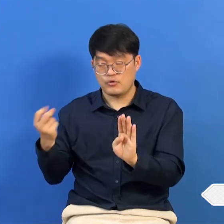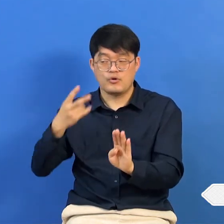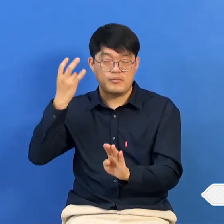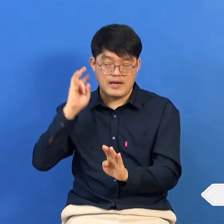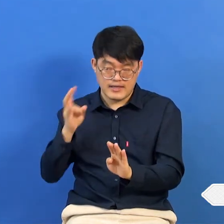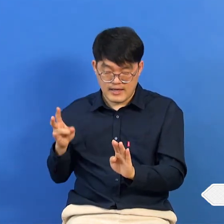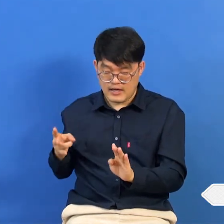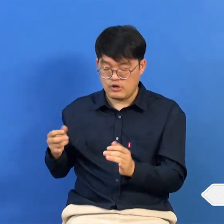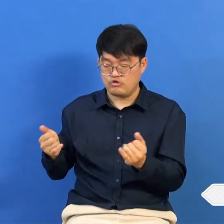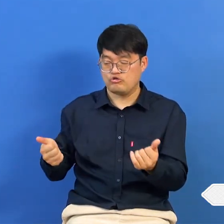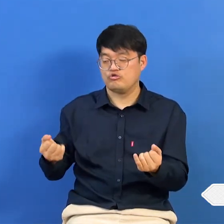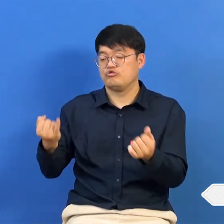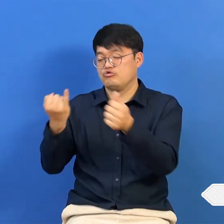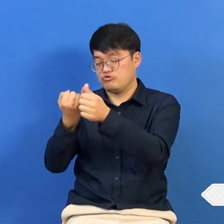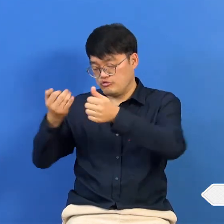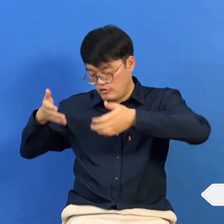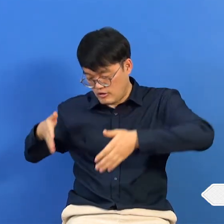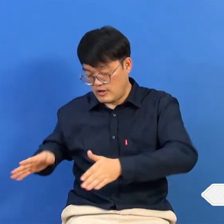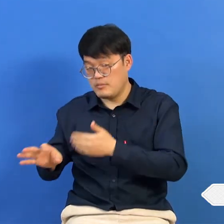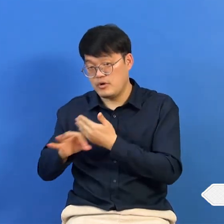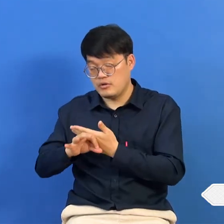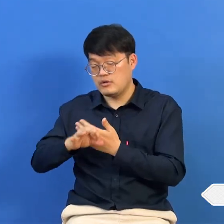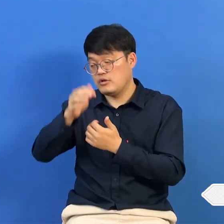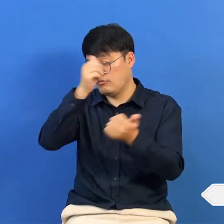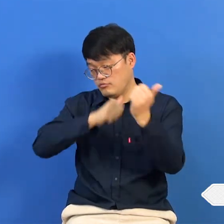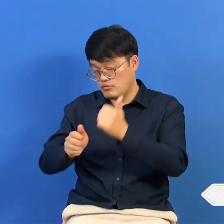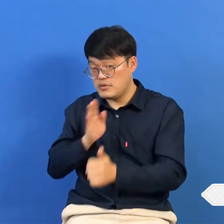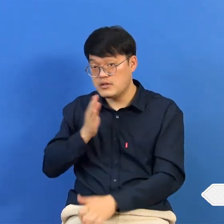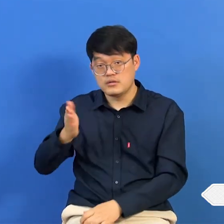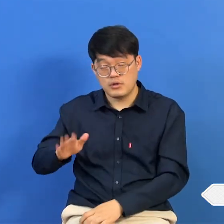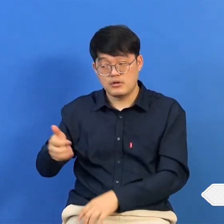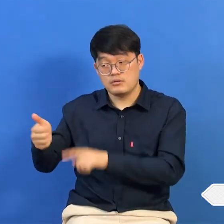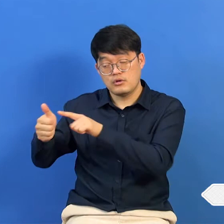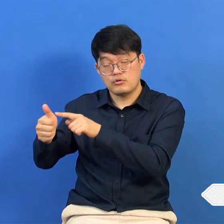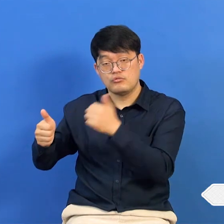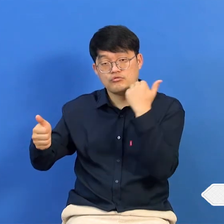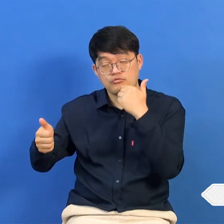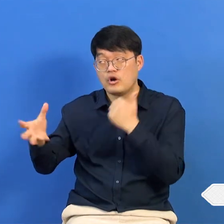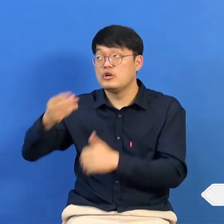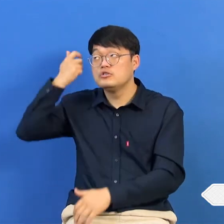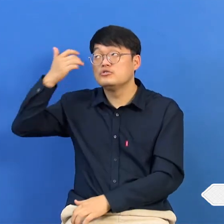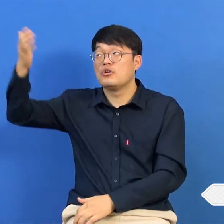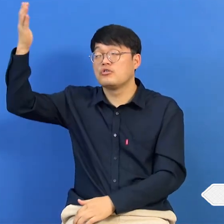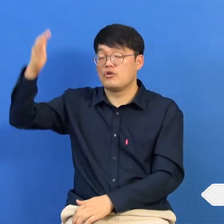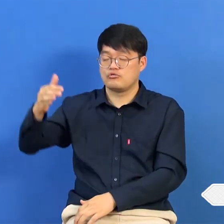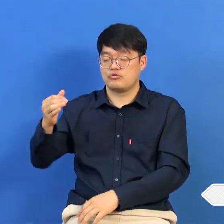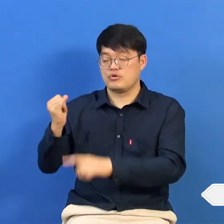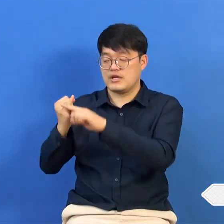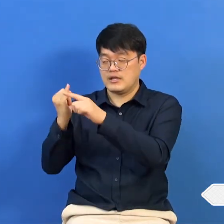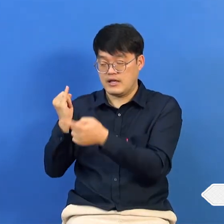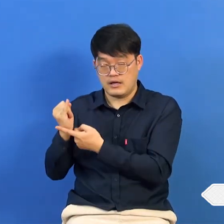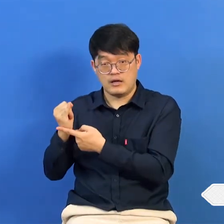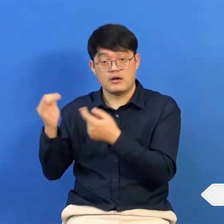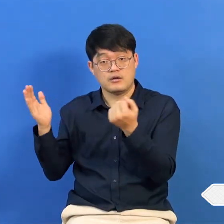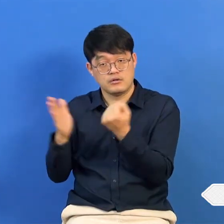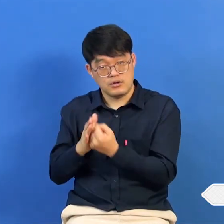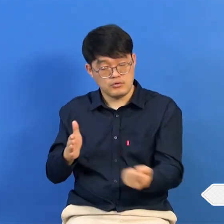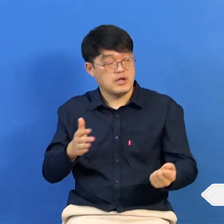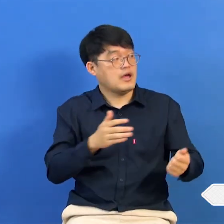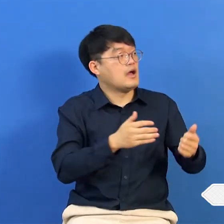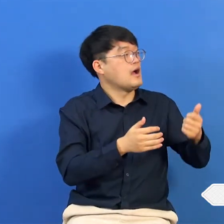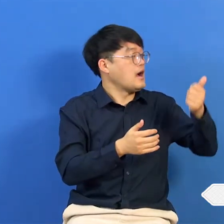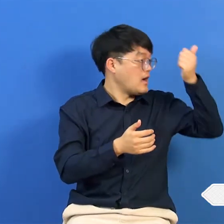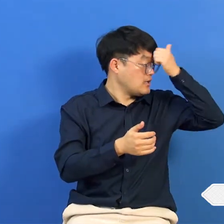아담의 후손이 될 수밖에 없지만 예수님은 성령으로 말미암아 잉태되었기 때문에 아담의 계보하고는 아무